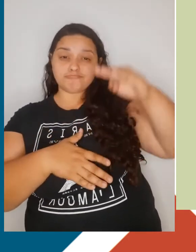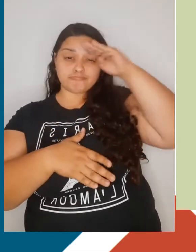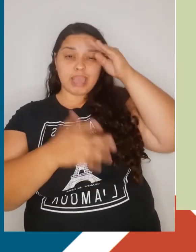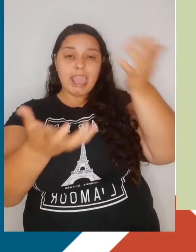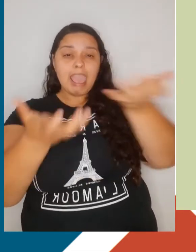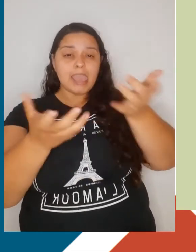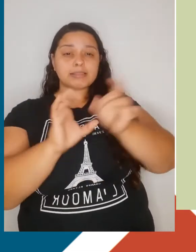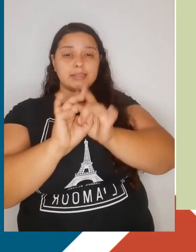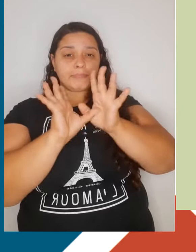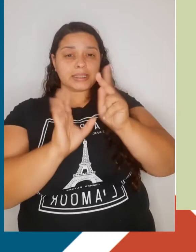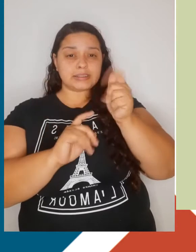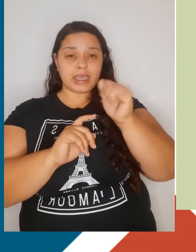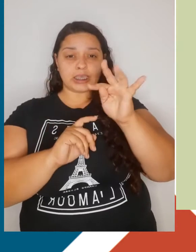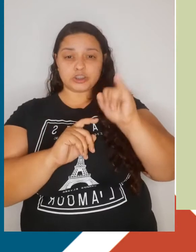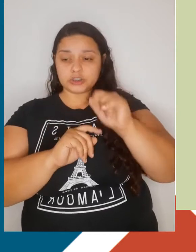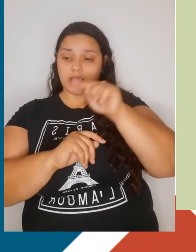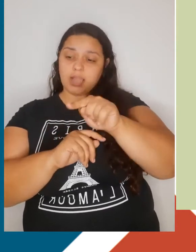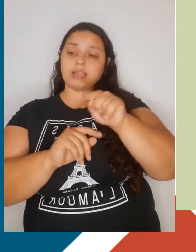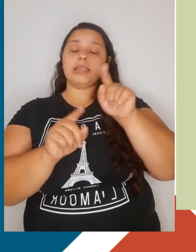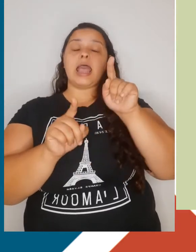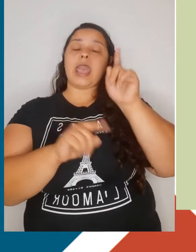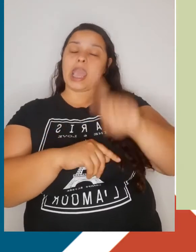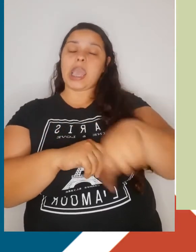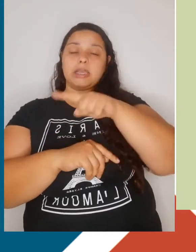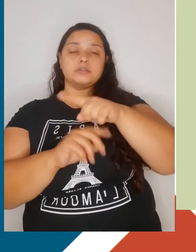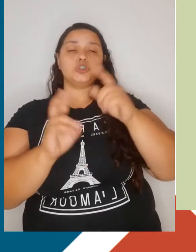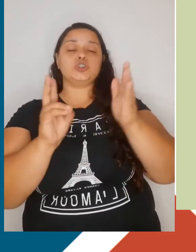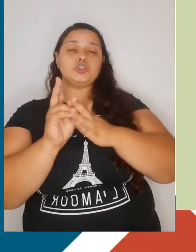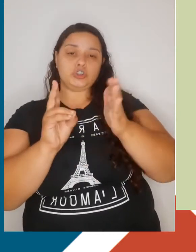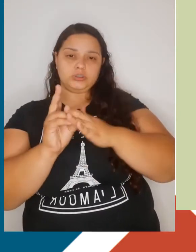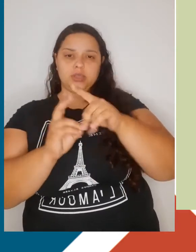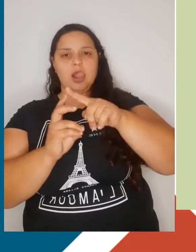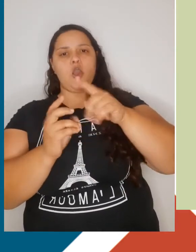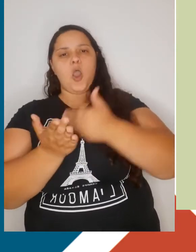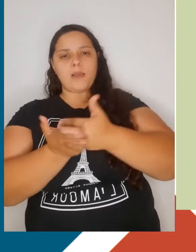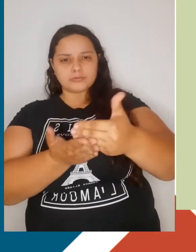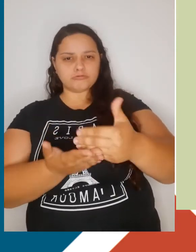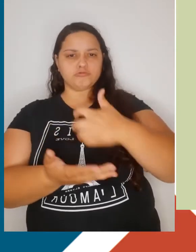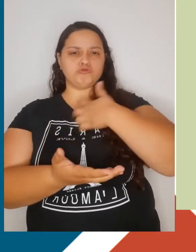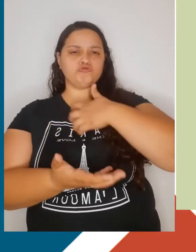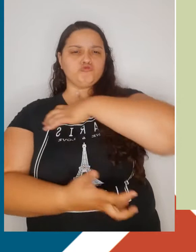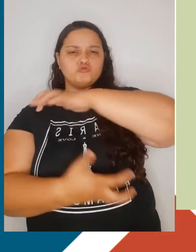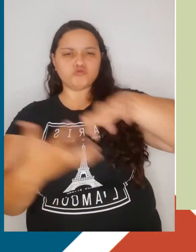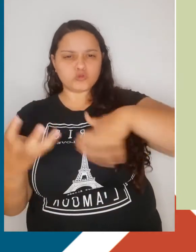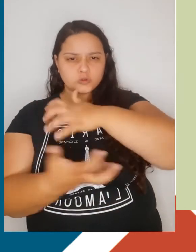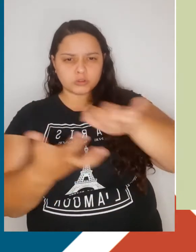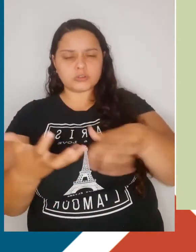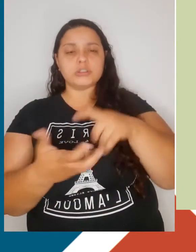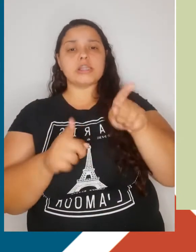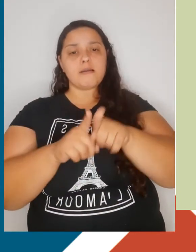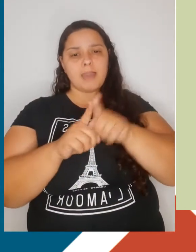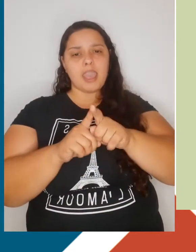mulheres de tropas pela independência de origem indígena. Juana tornou-se rebelde na Revolução